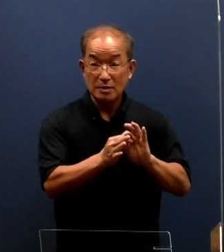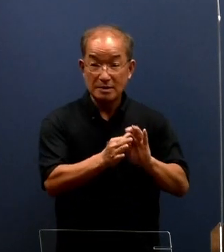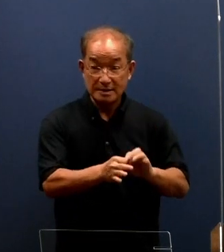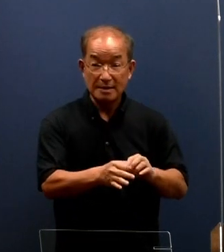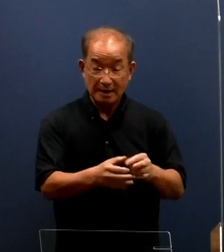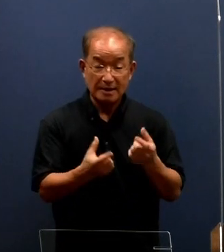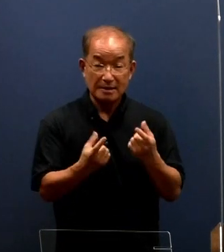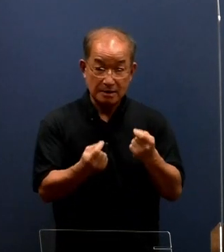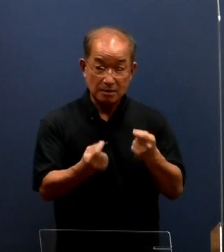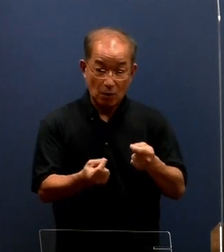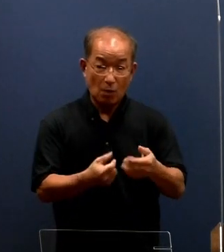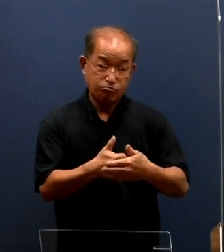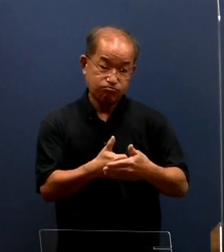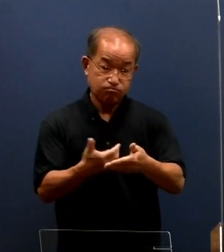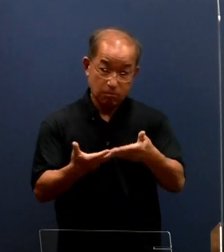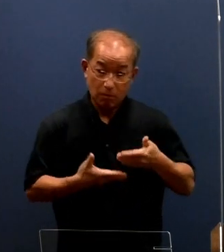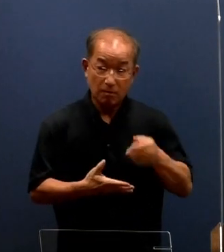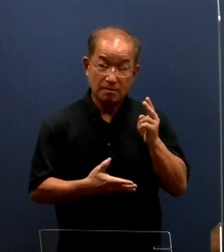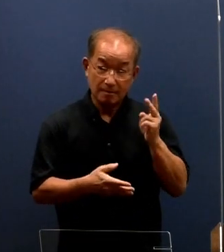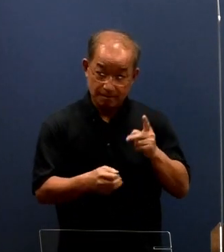うということの必要性